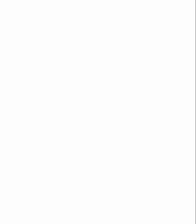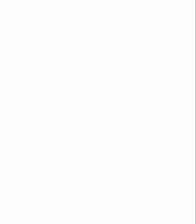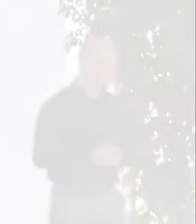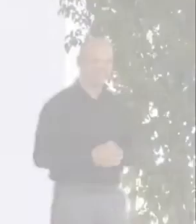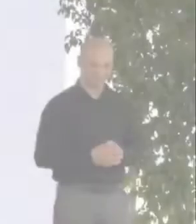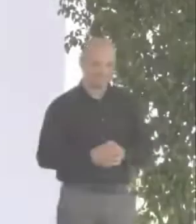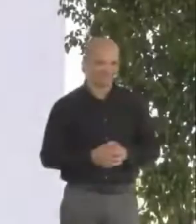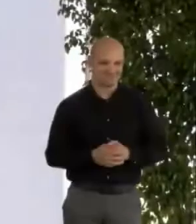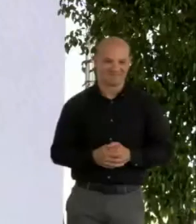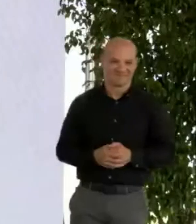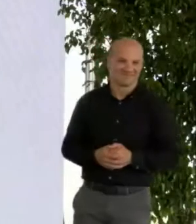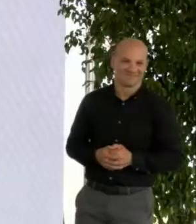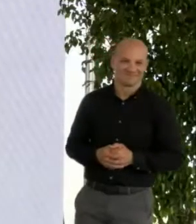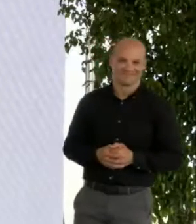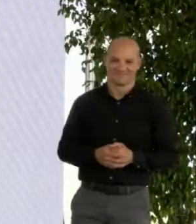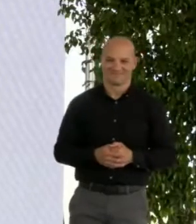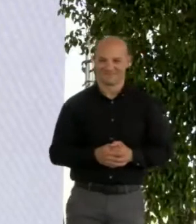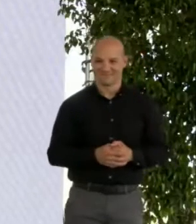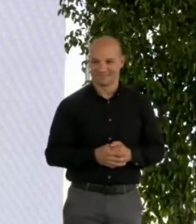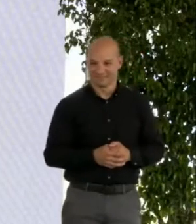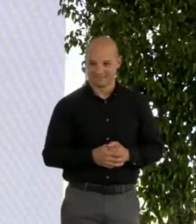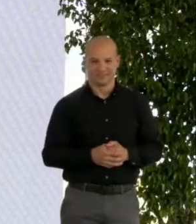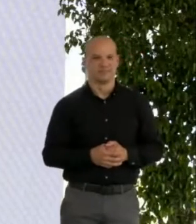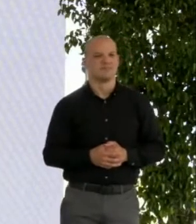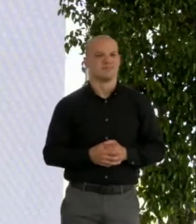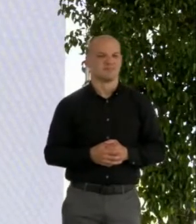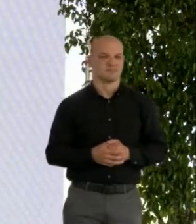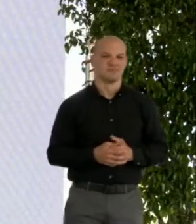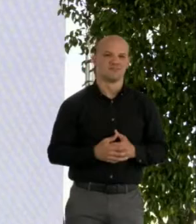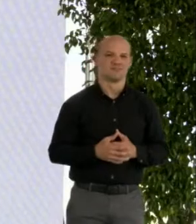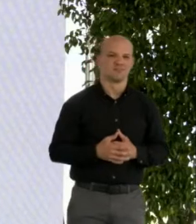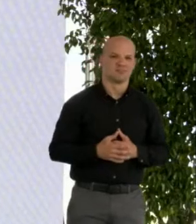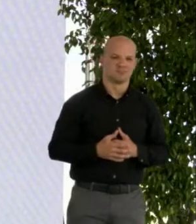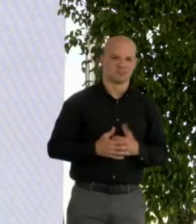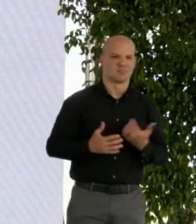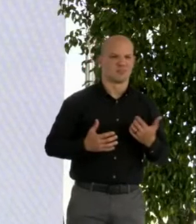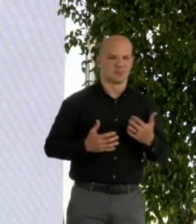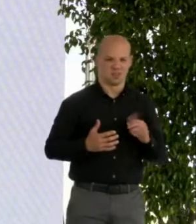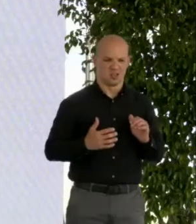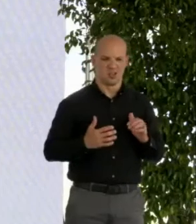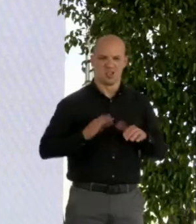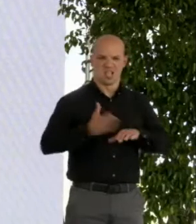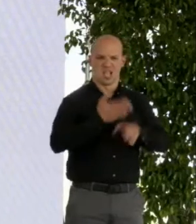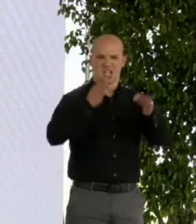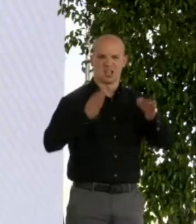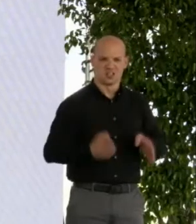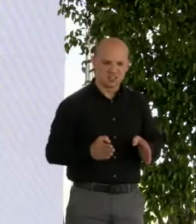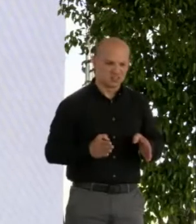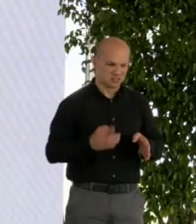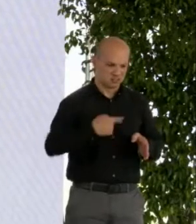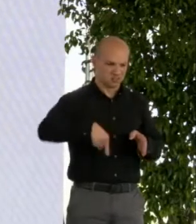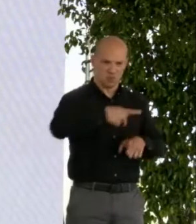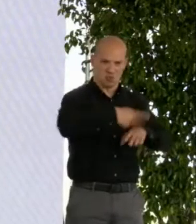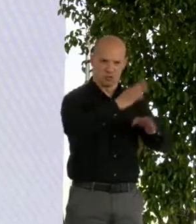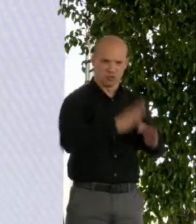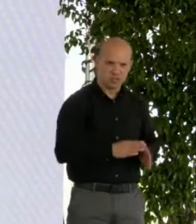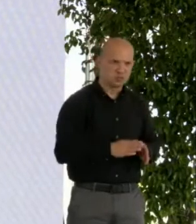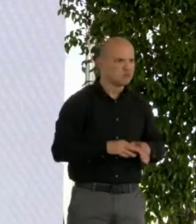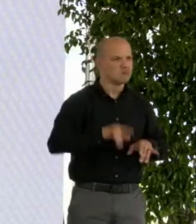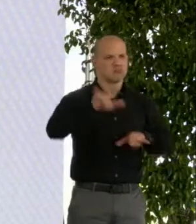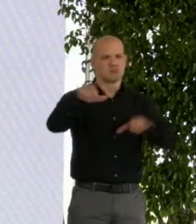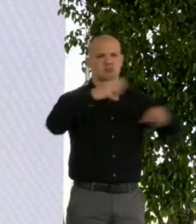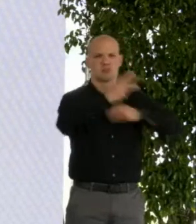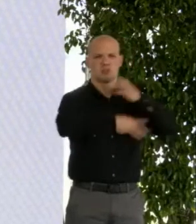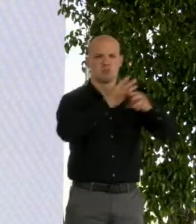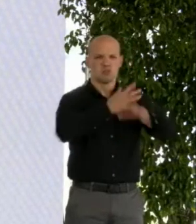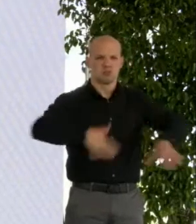Muy bien. Nuestros artistas musicales han hecho brillar a Puerto Rico alrededor del mundo. Este talento local que expresa